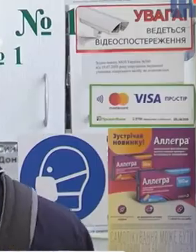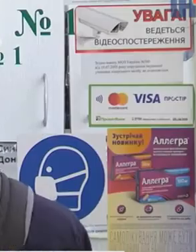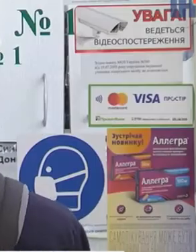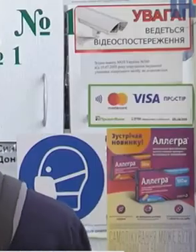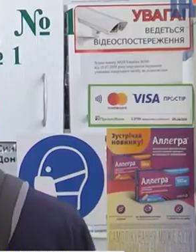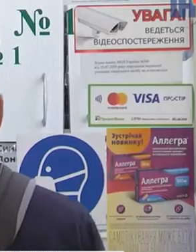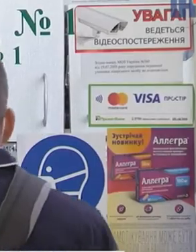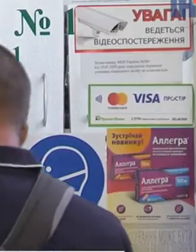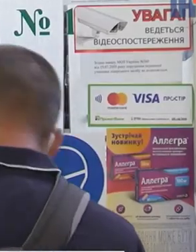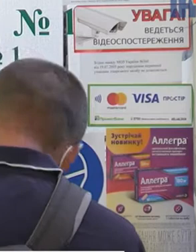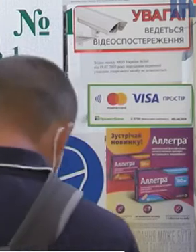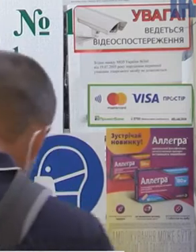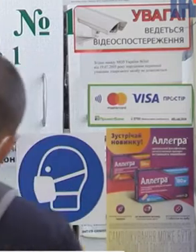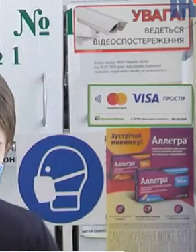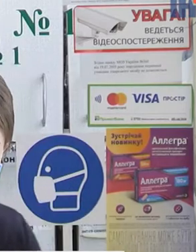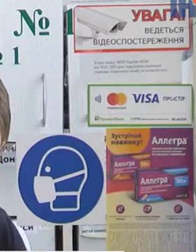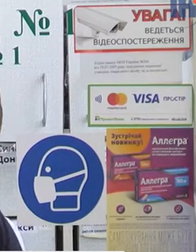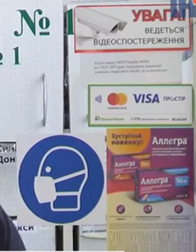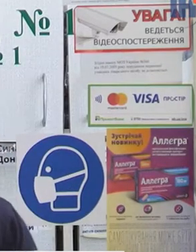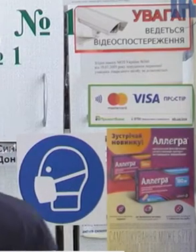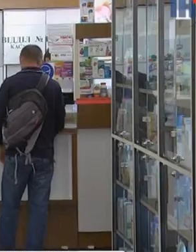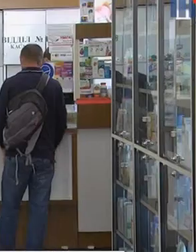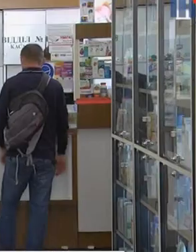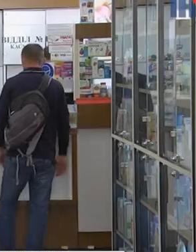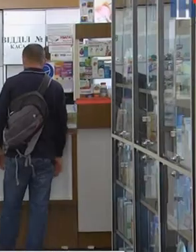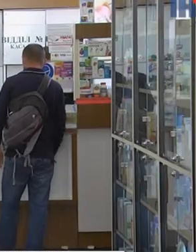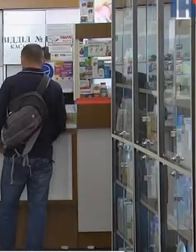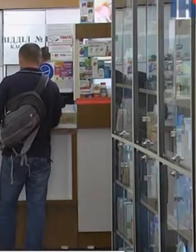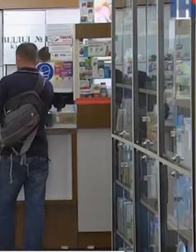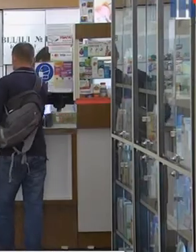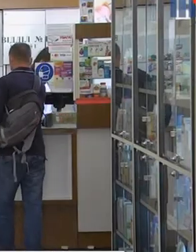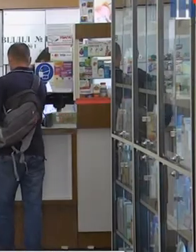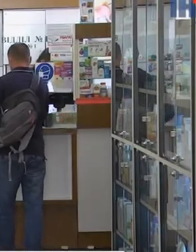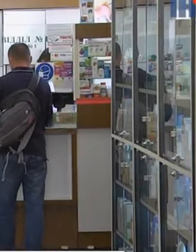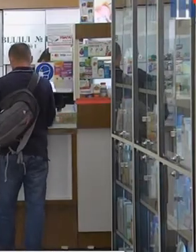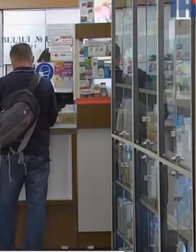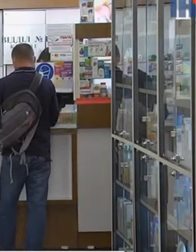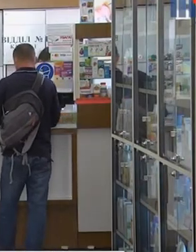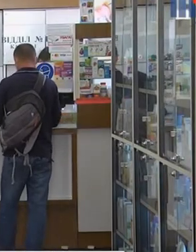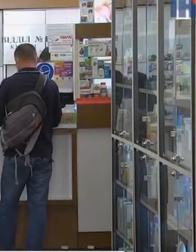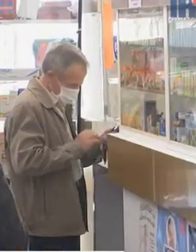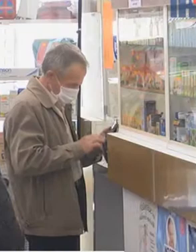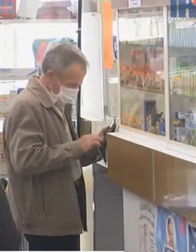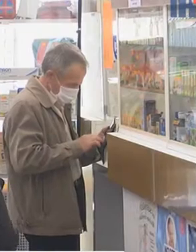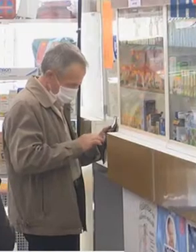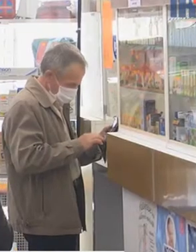робочу групу з впровадження електронного рецепта на лікарські засоби. Також МОЗ хоче із 2023 року